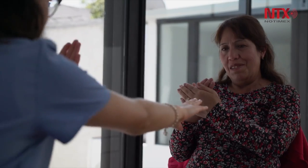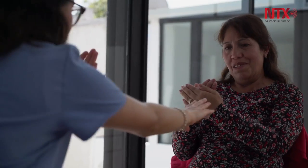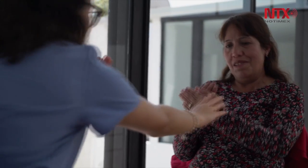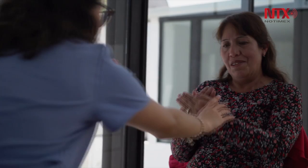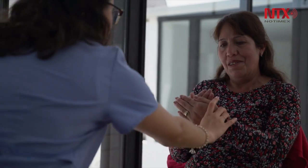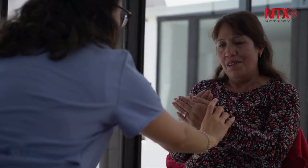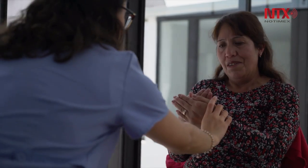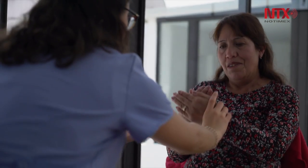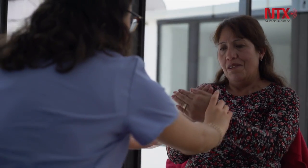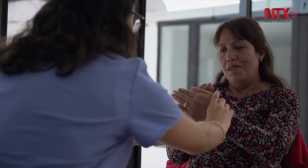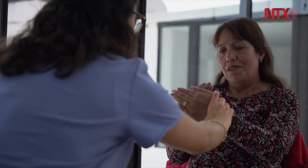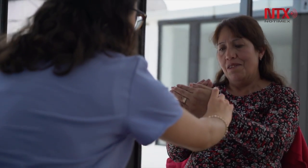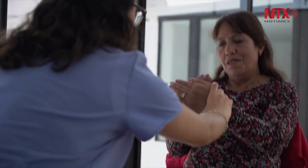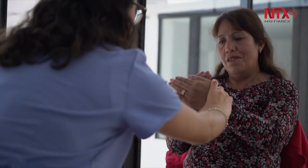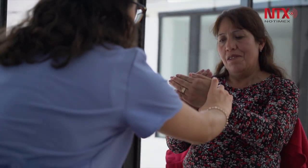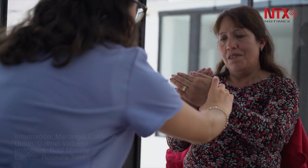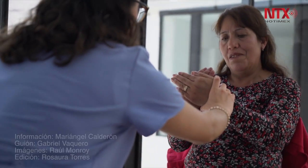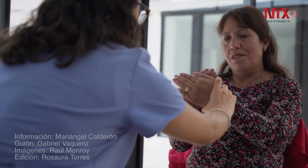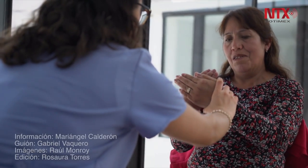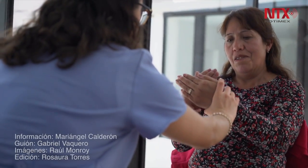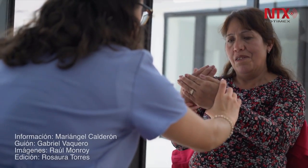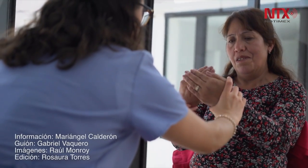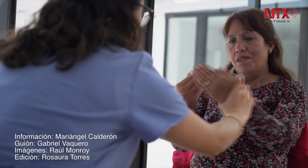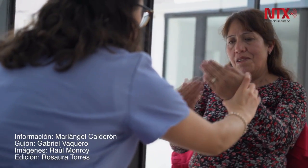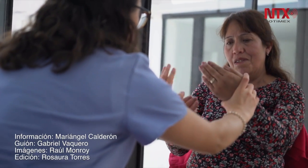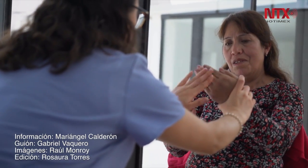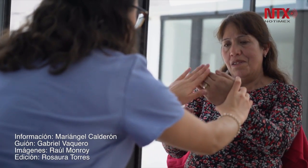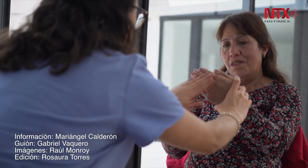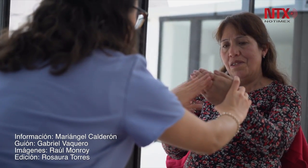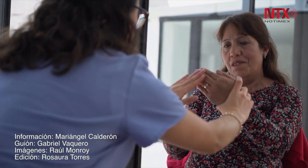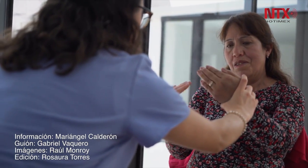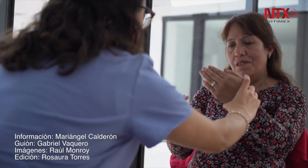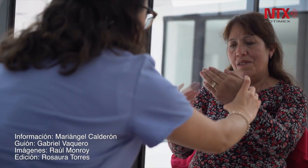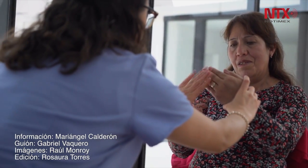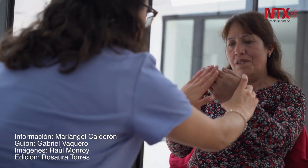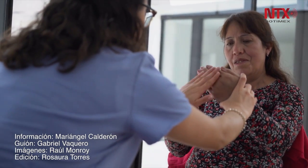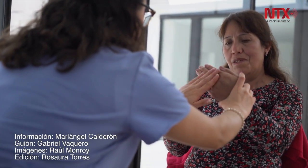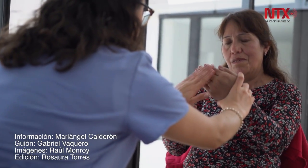debe acompañarse de una terapia medicamentosa.